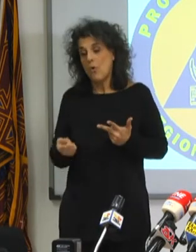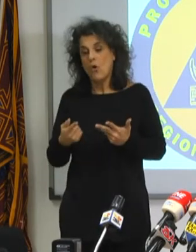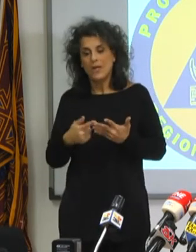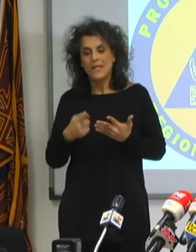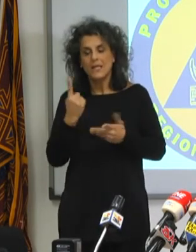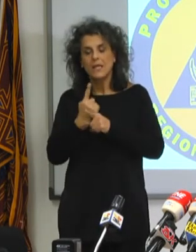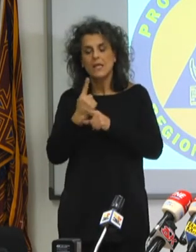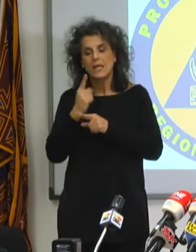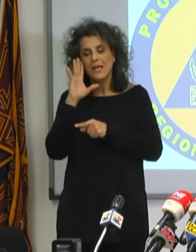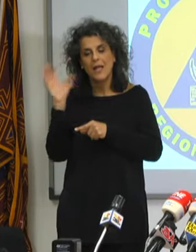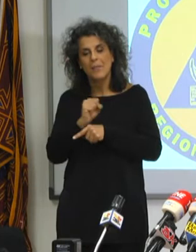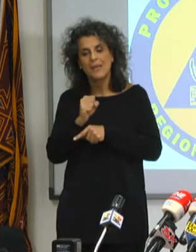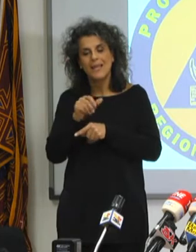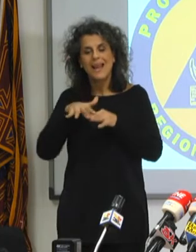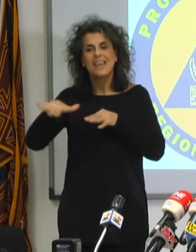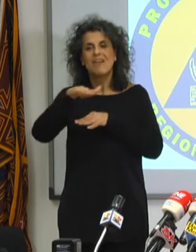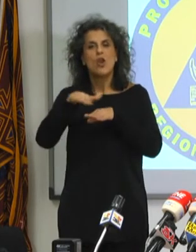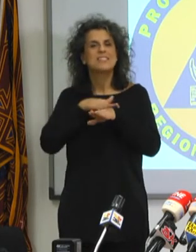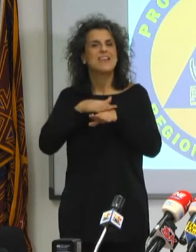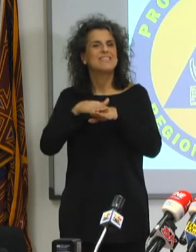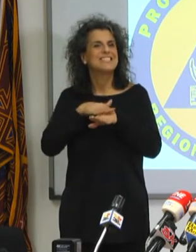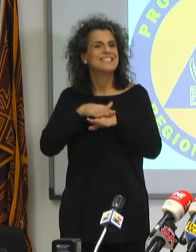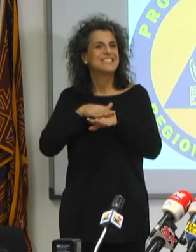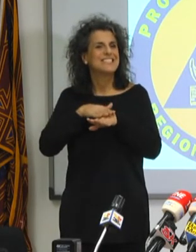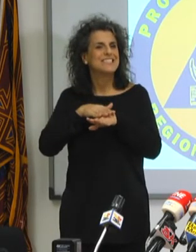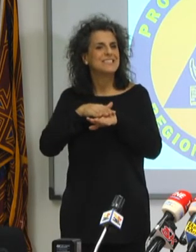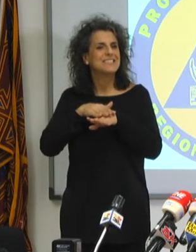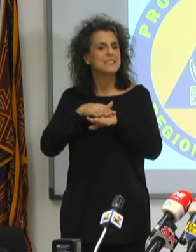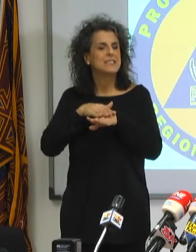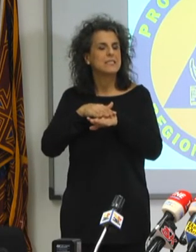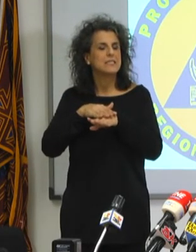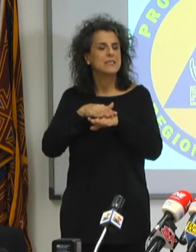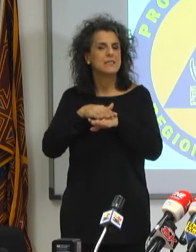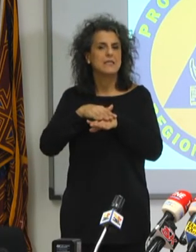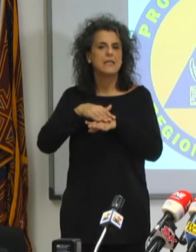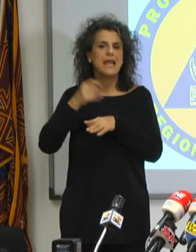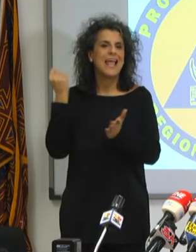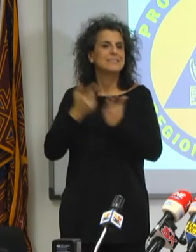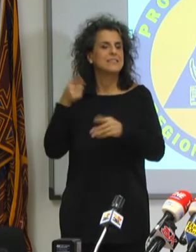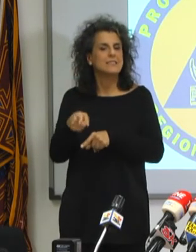dovremo capire anche a livello dei servizi essenziali con quali categorie andremo avanti.